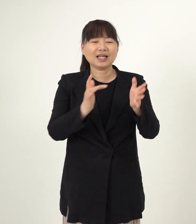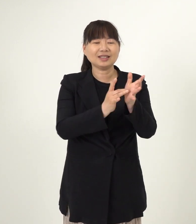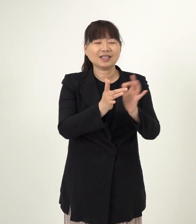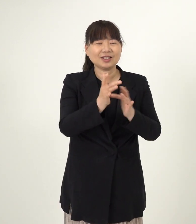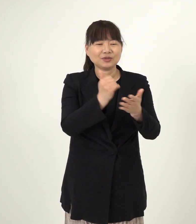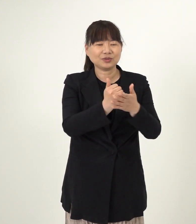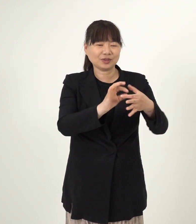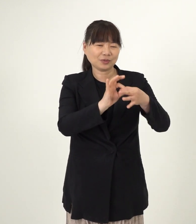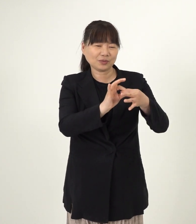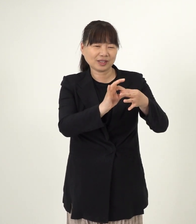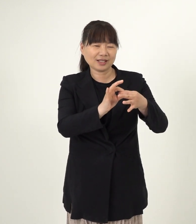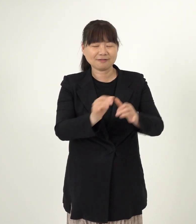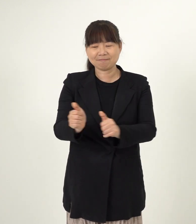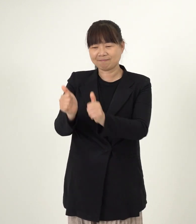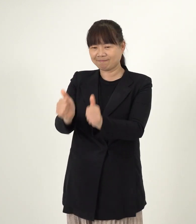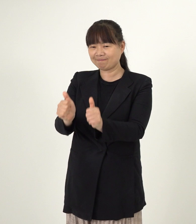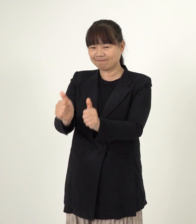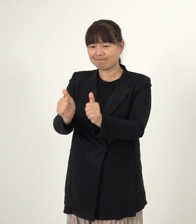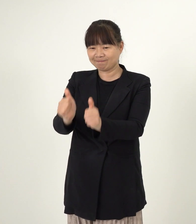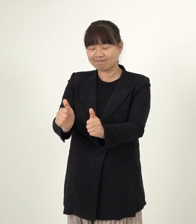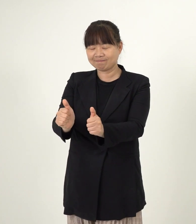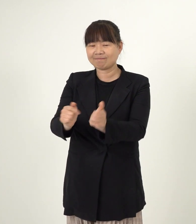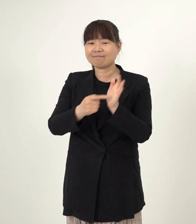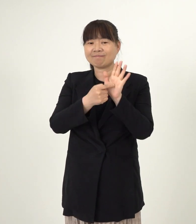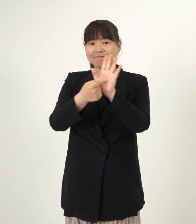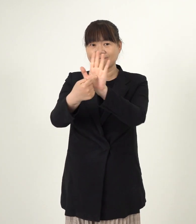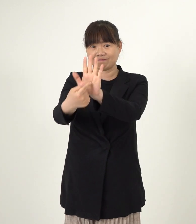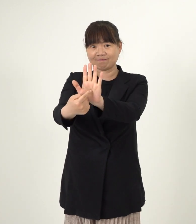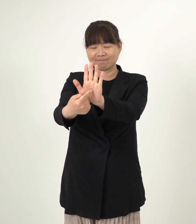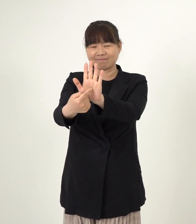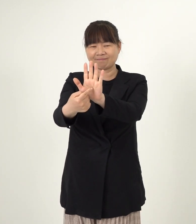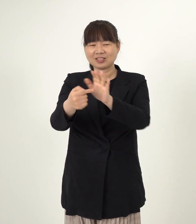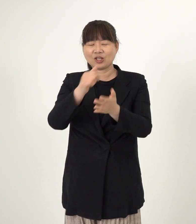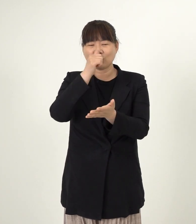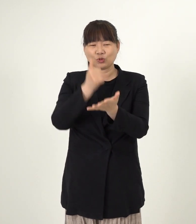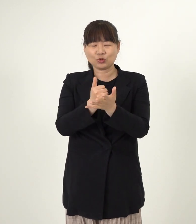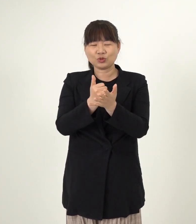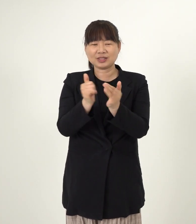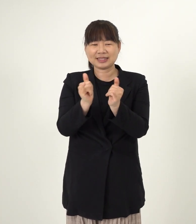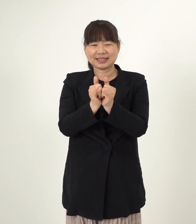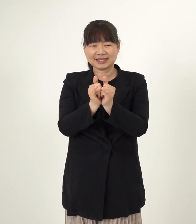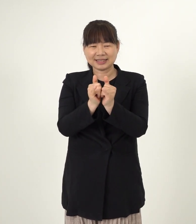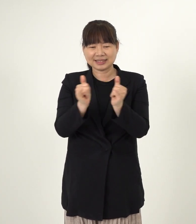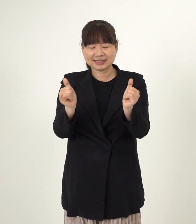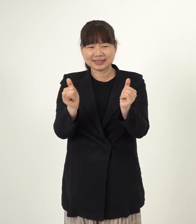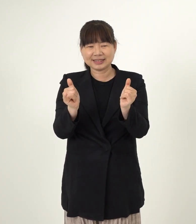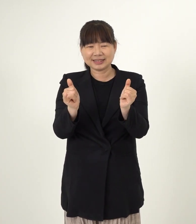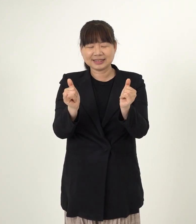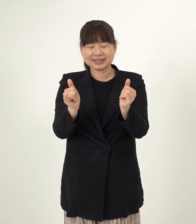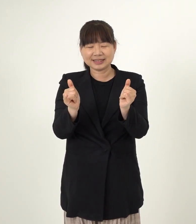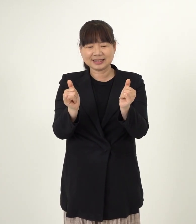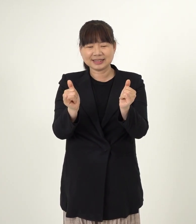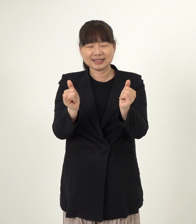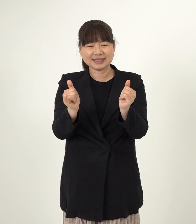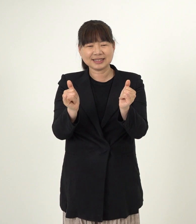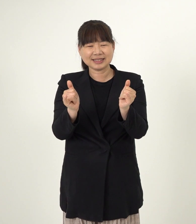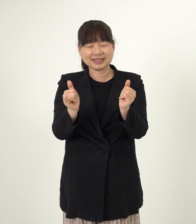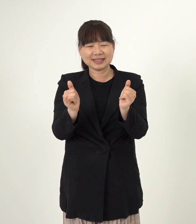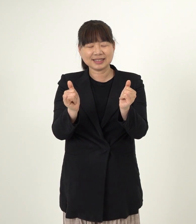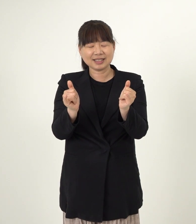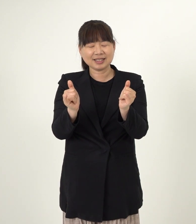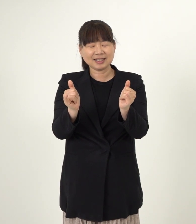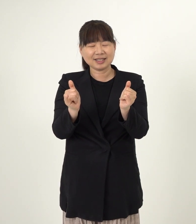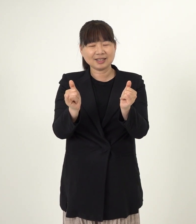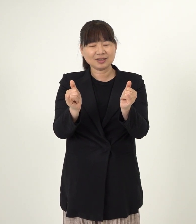예수를 통해 이 심판대에서 드러난 이 죄수의 특이한